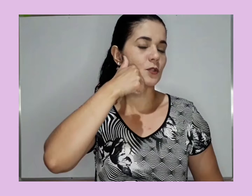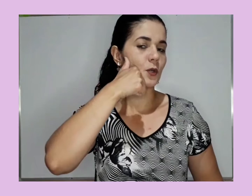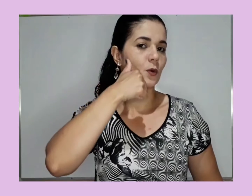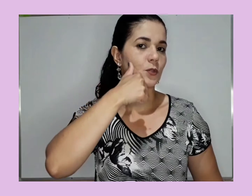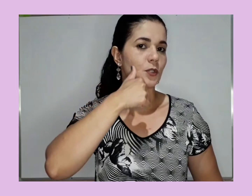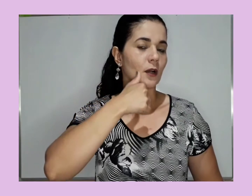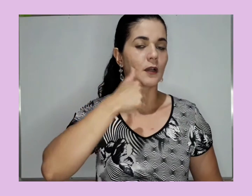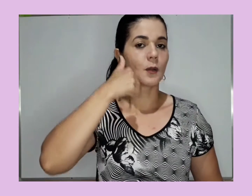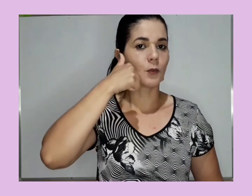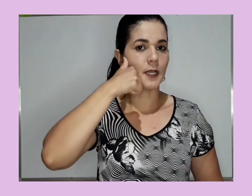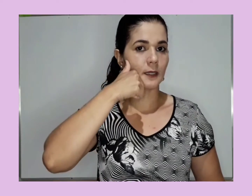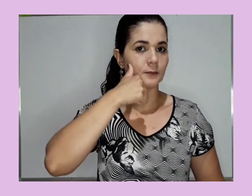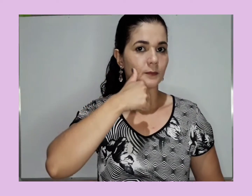seu rosto, ó. Mulher.